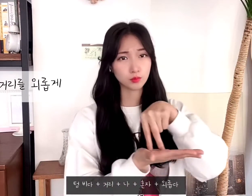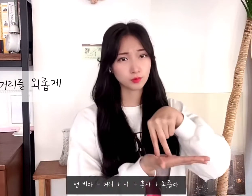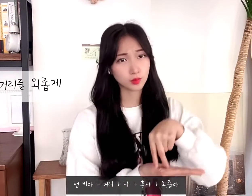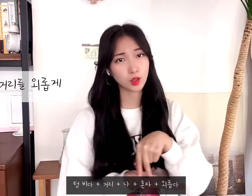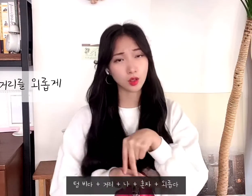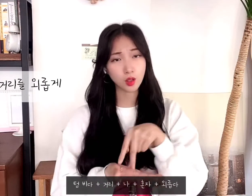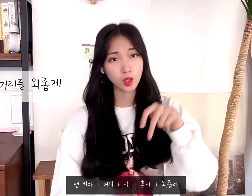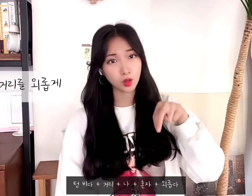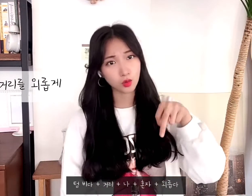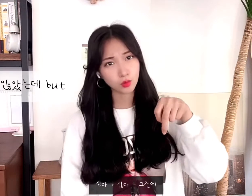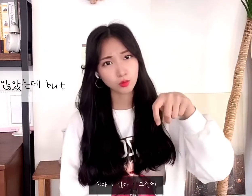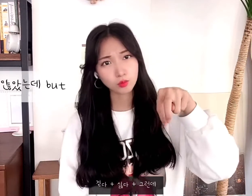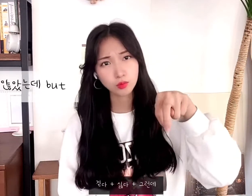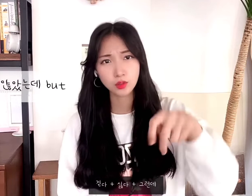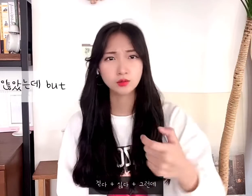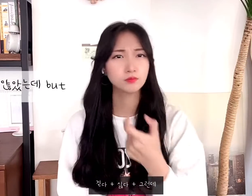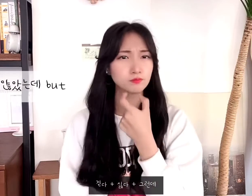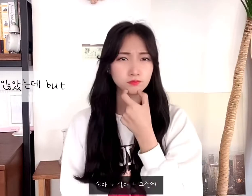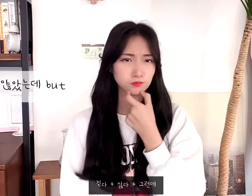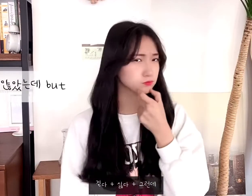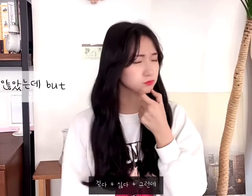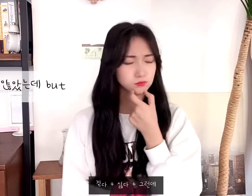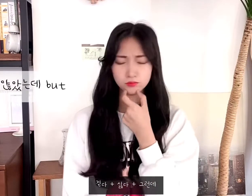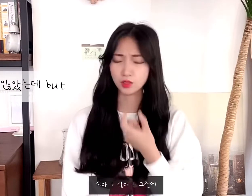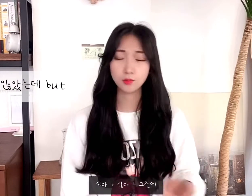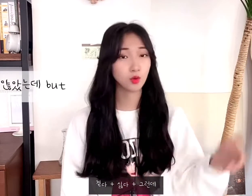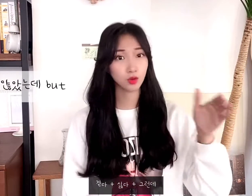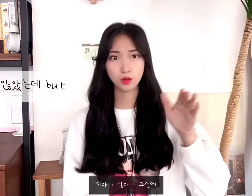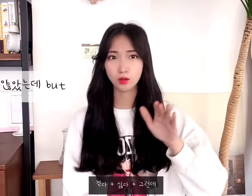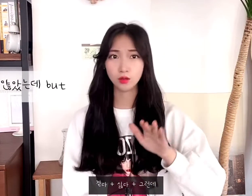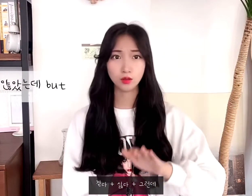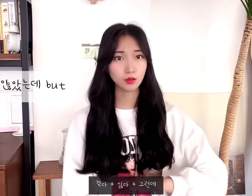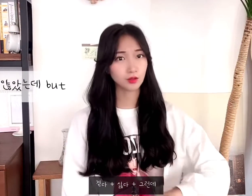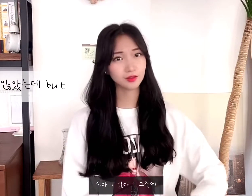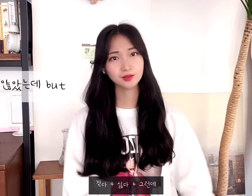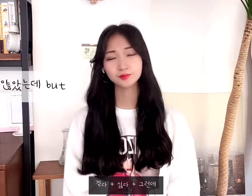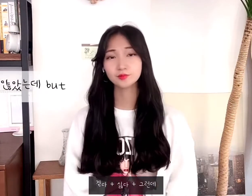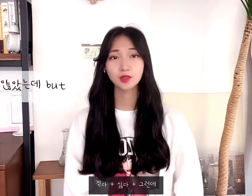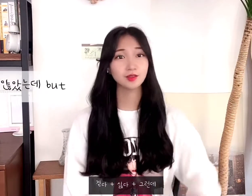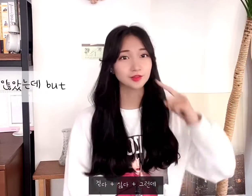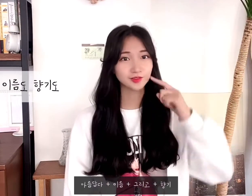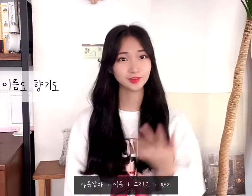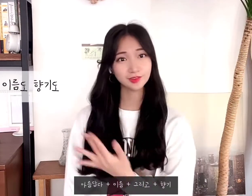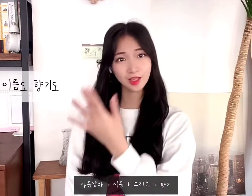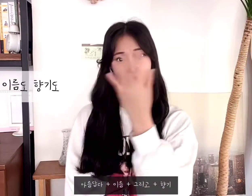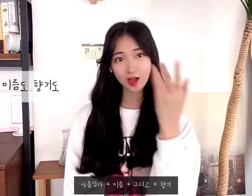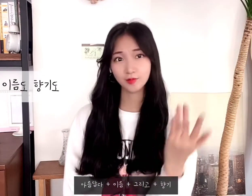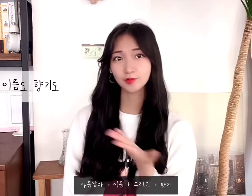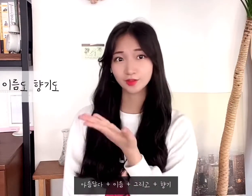걷고 싶진 않았는데 아름다운 기름도